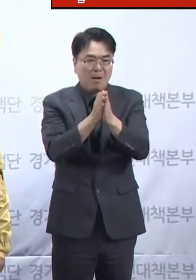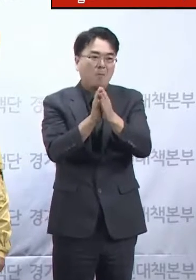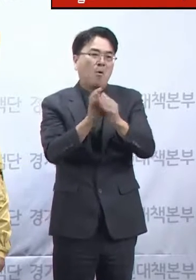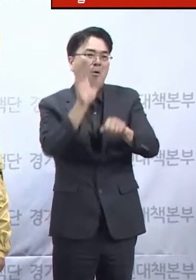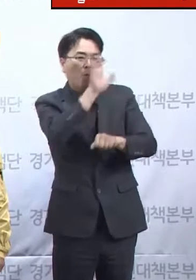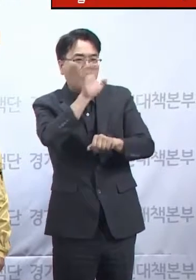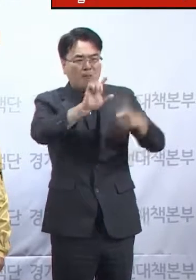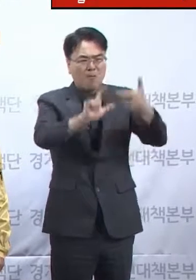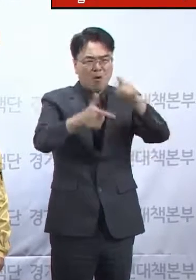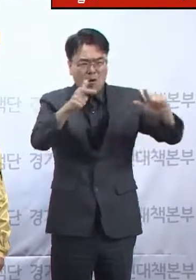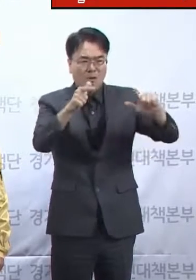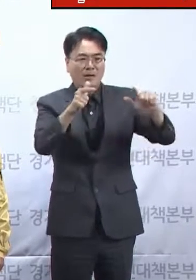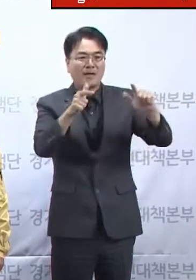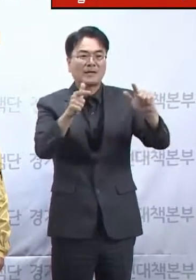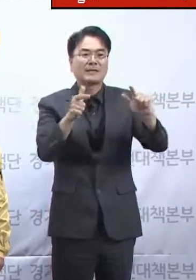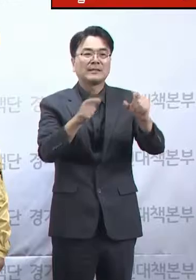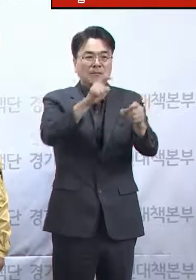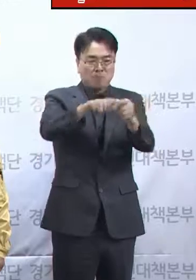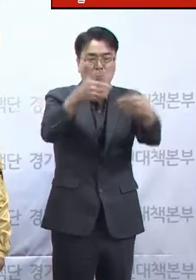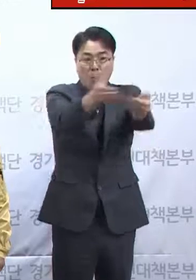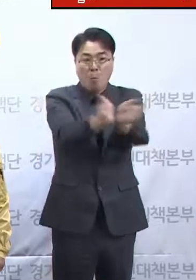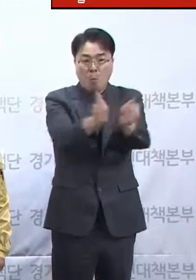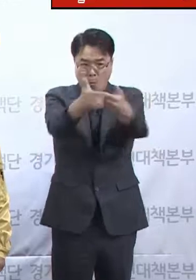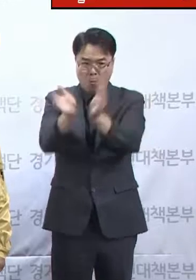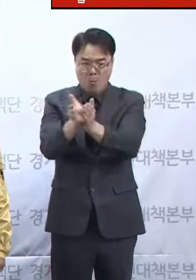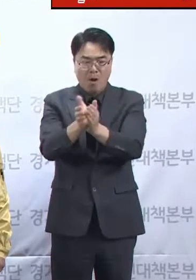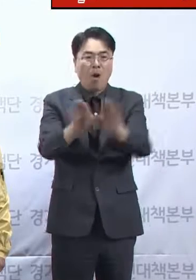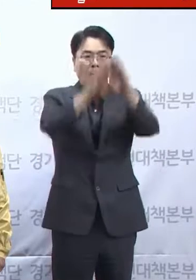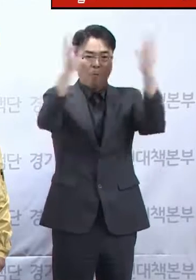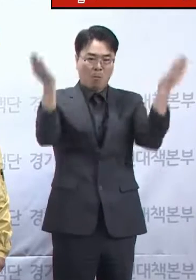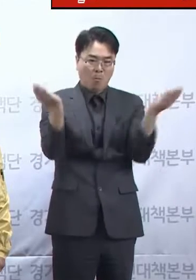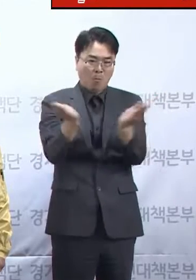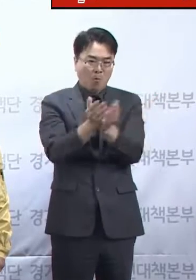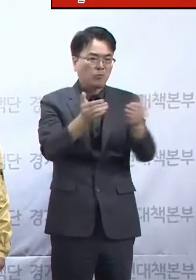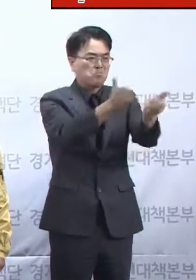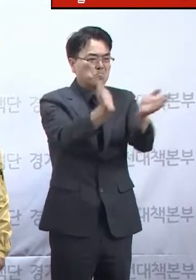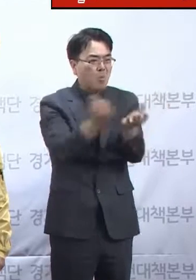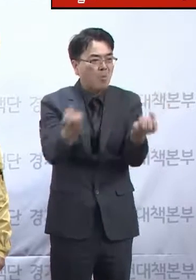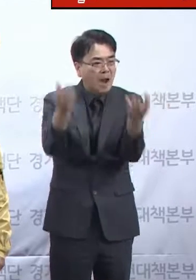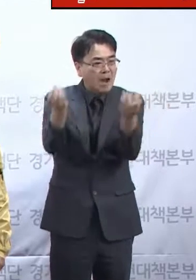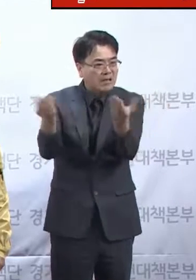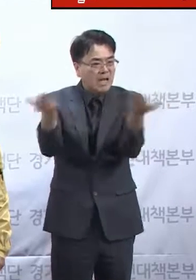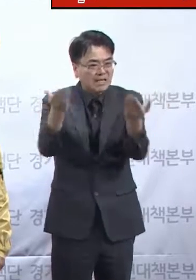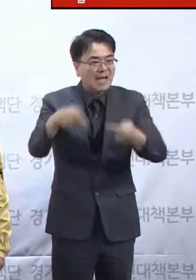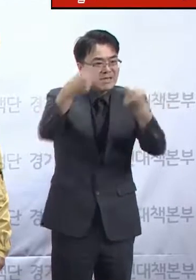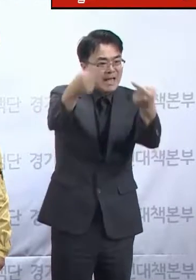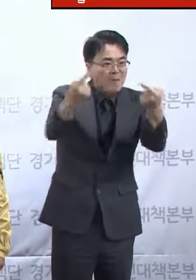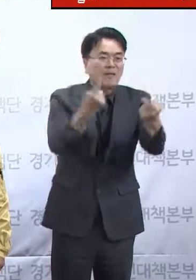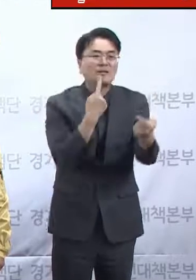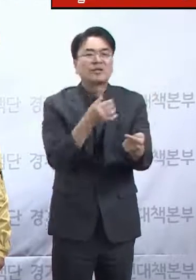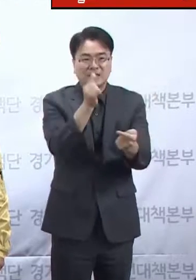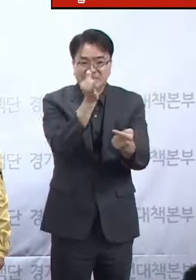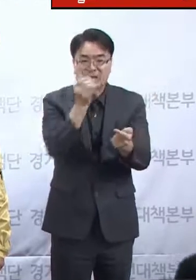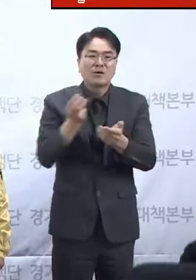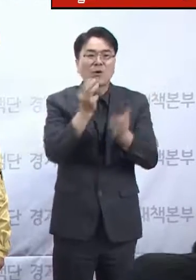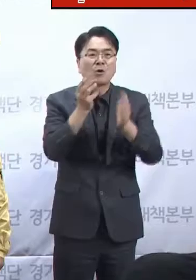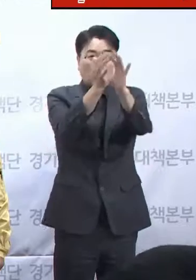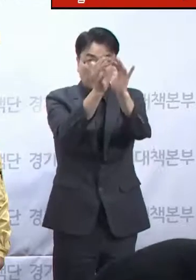명목을 불문하고 위 교회와 관련된 모든 모임이나 행사, 업무에 참석한 경기도민들과